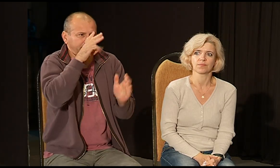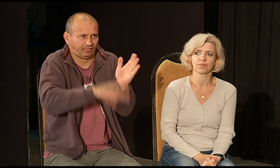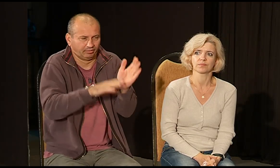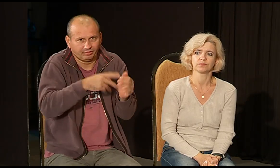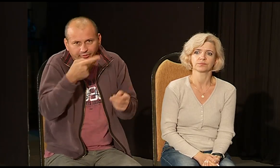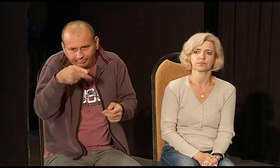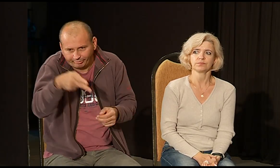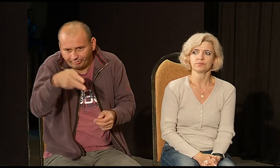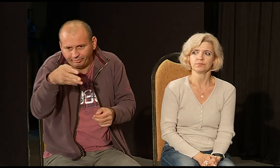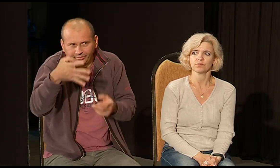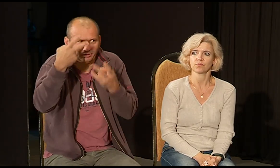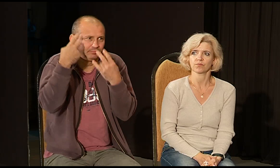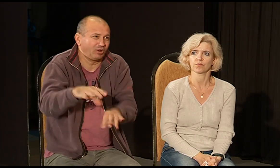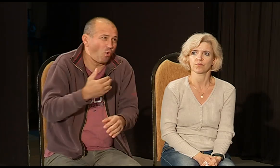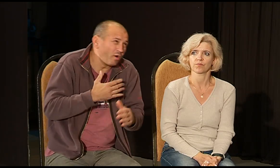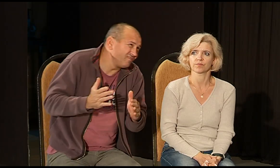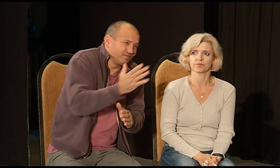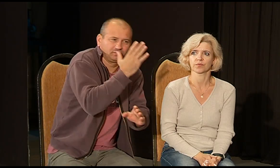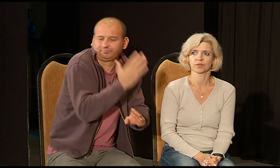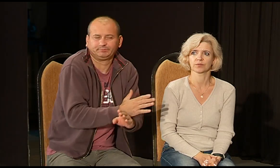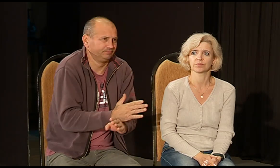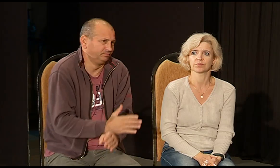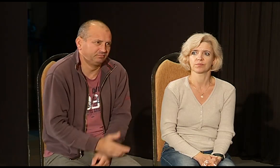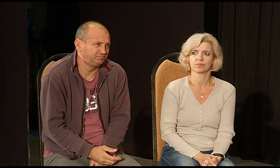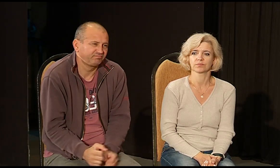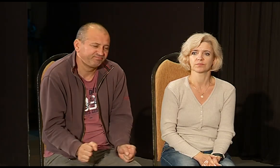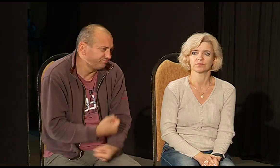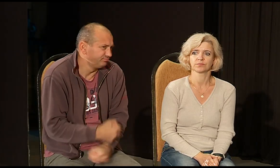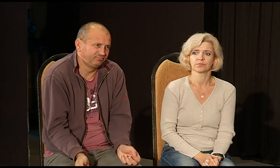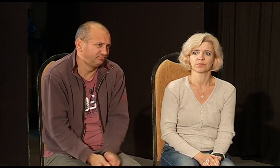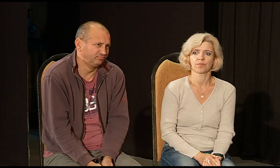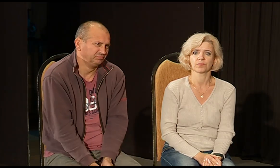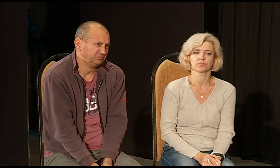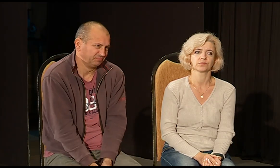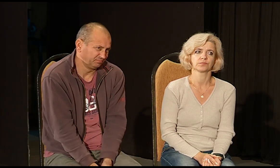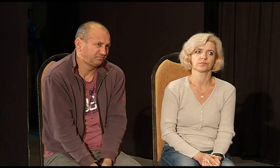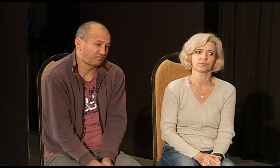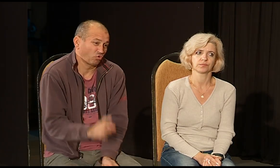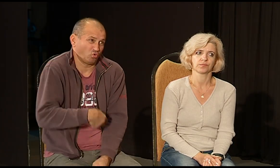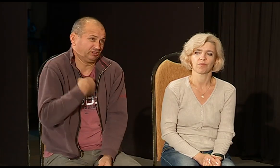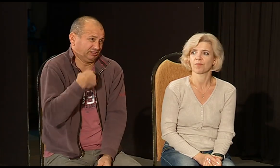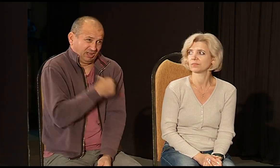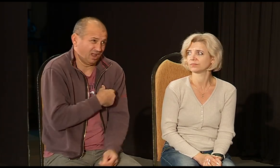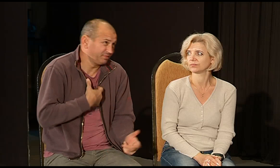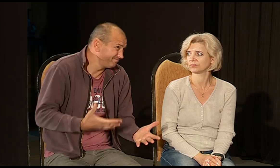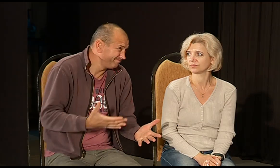salariu constant, un salariu bun. Nu suntem acceptați niciodată, nu ne primești. Și asta e, pe